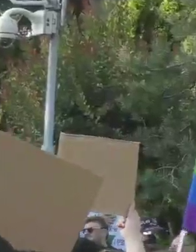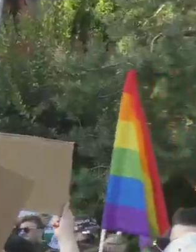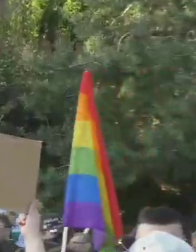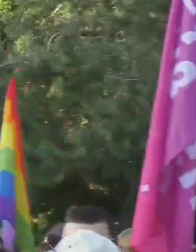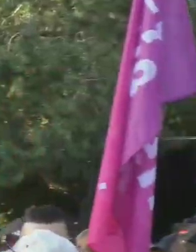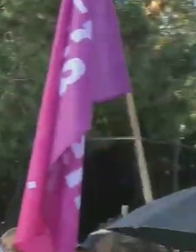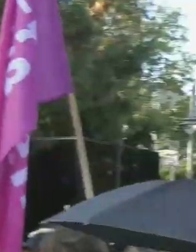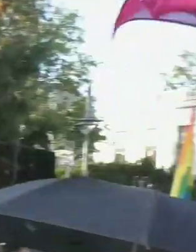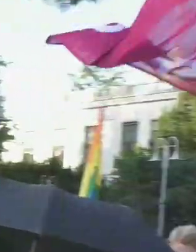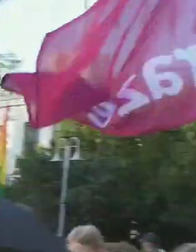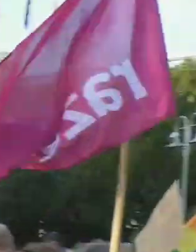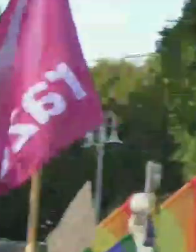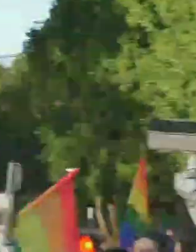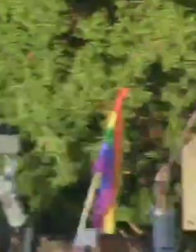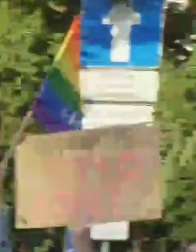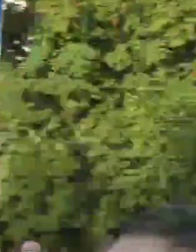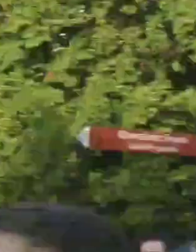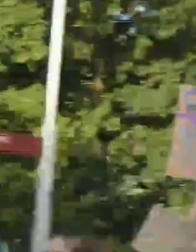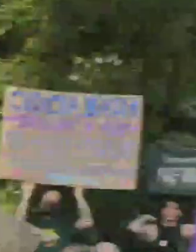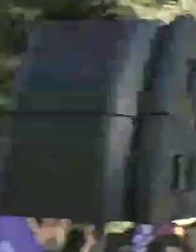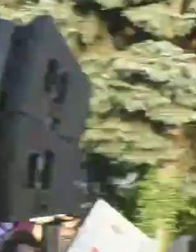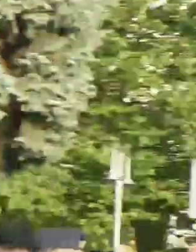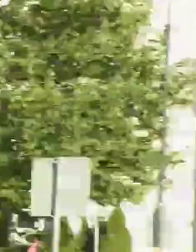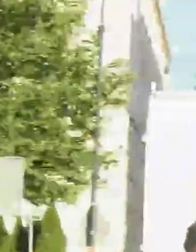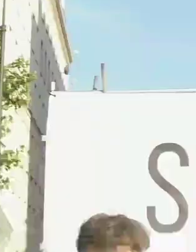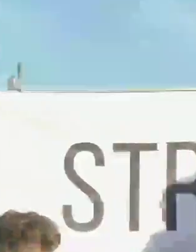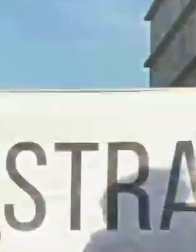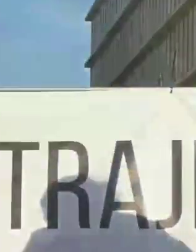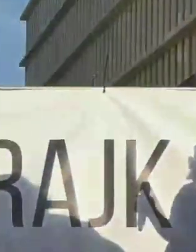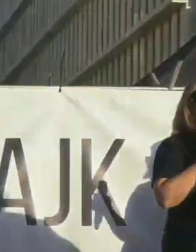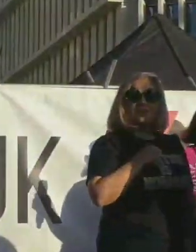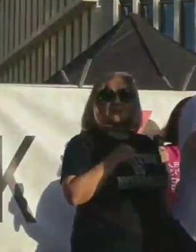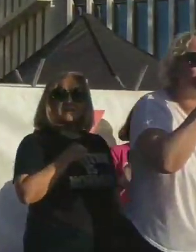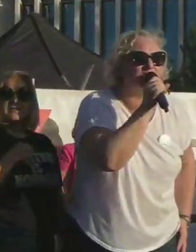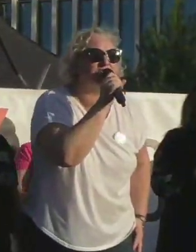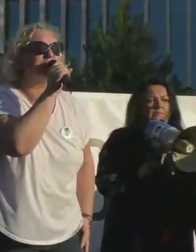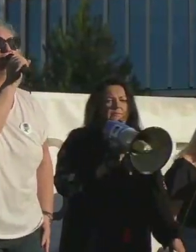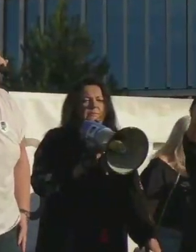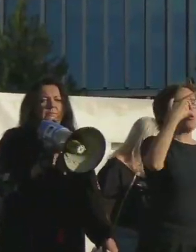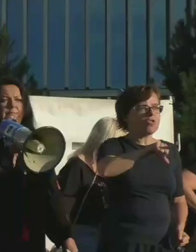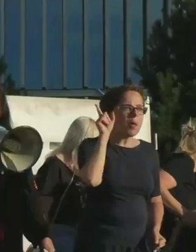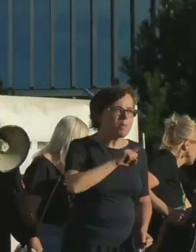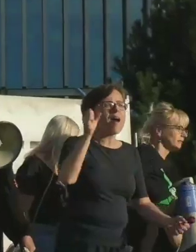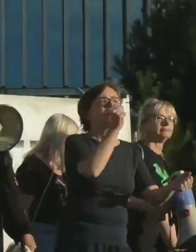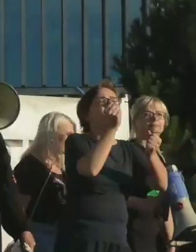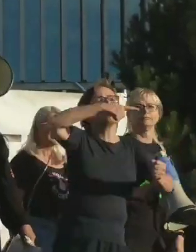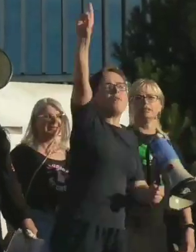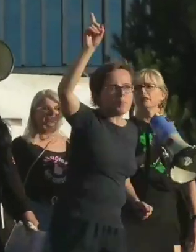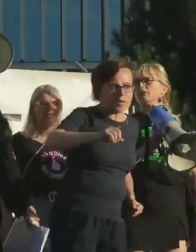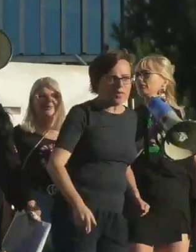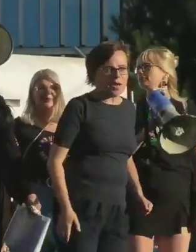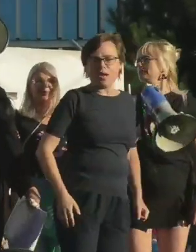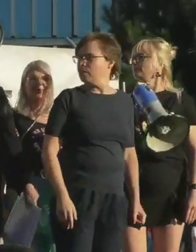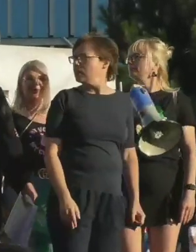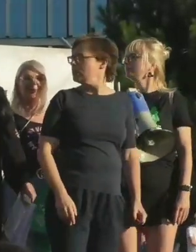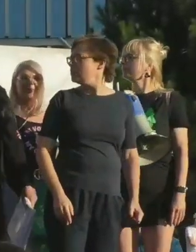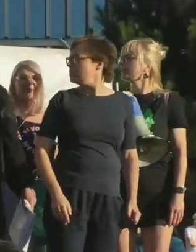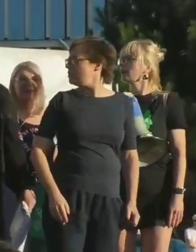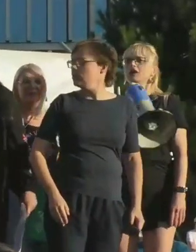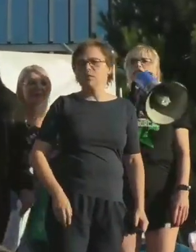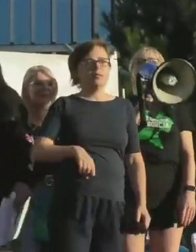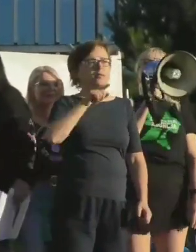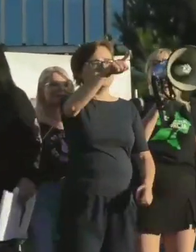PiSu i Konfederacji! Ty pierdolony kłamco, ty! Demokrato od siedmiu boleści! Wypierdalaj!